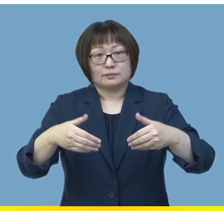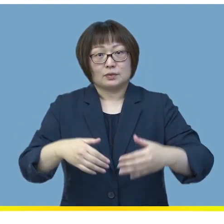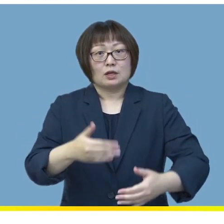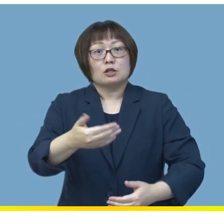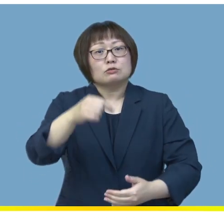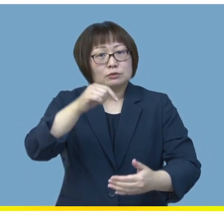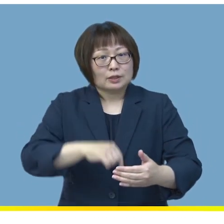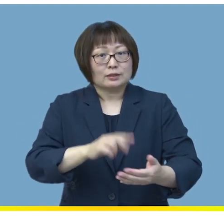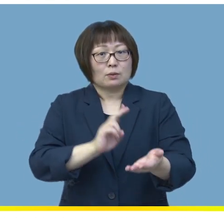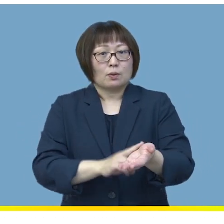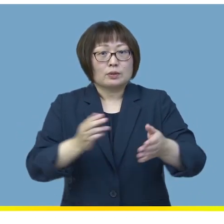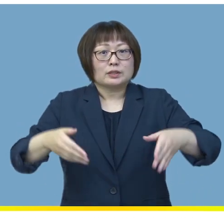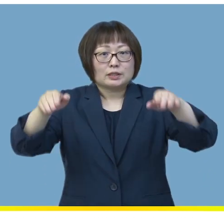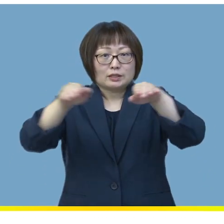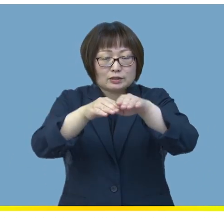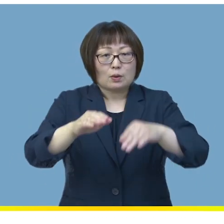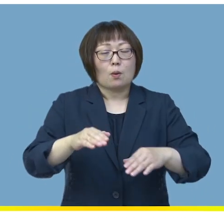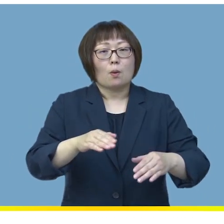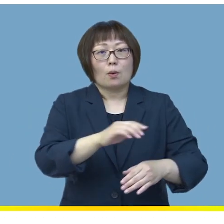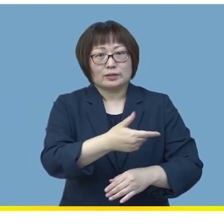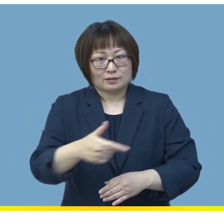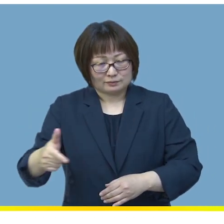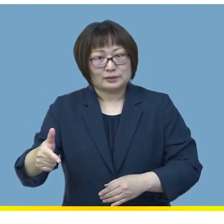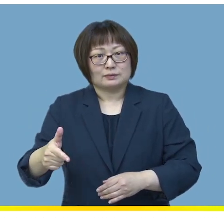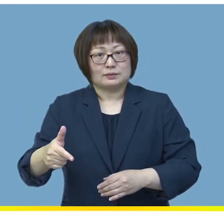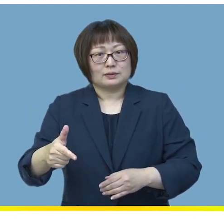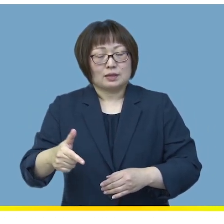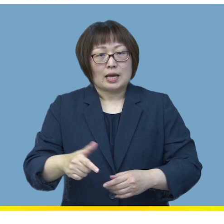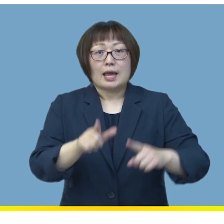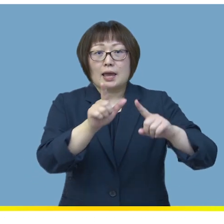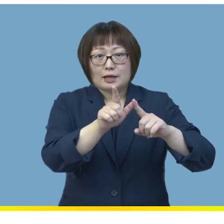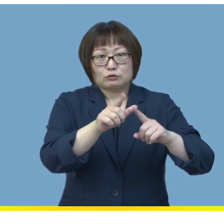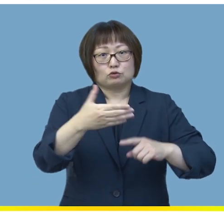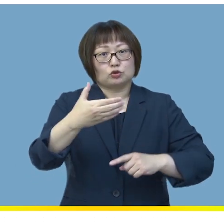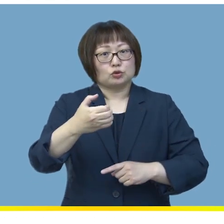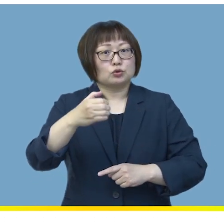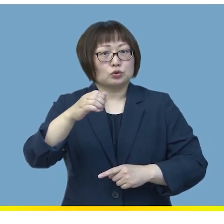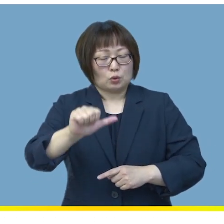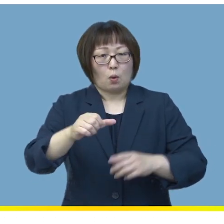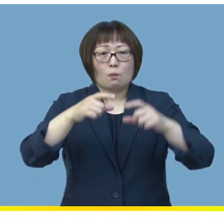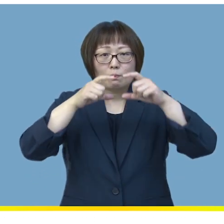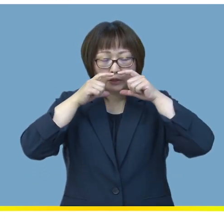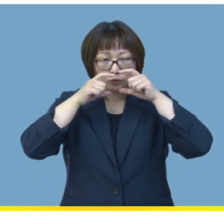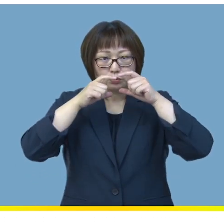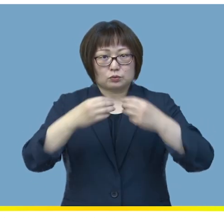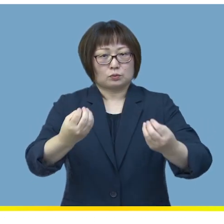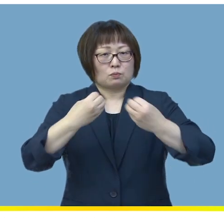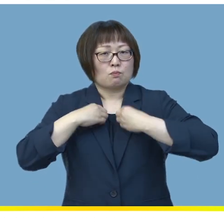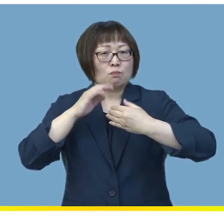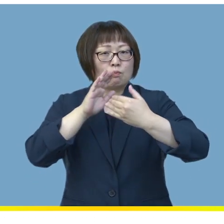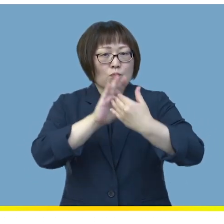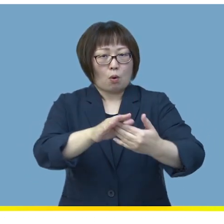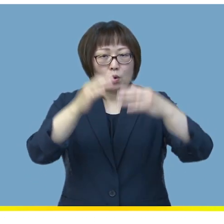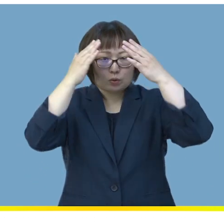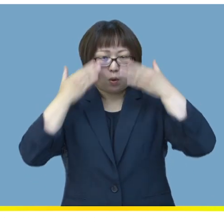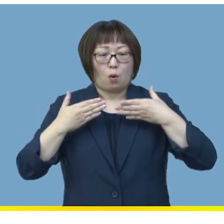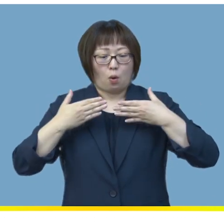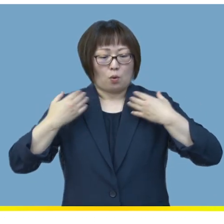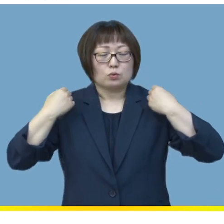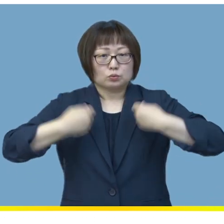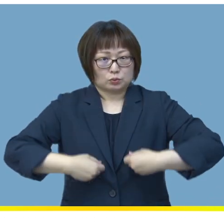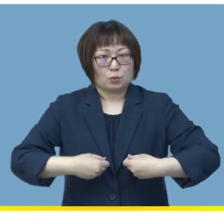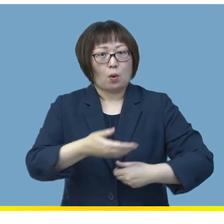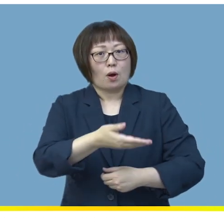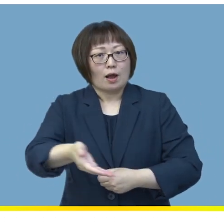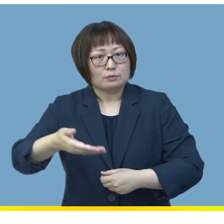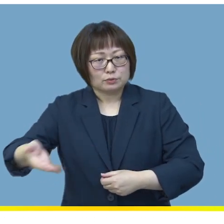の医療機関などに n 95マスクや棒も服を剥い風するなど寄付金